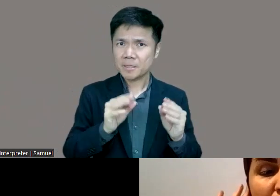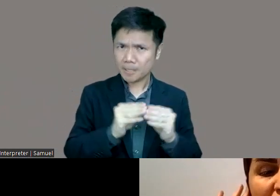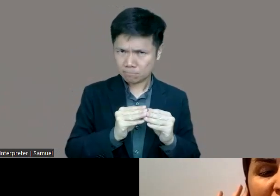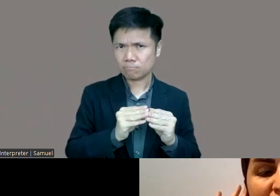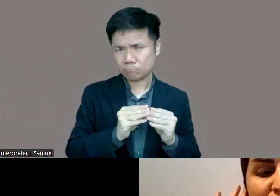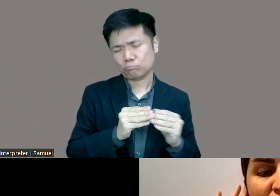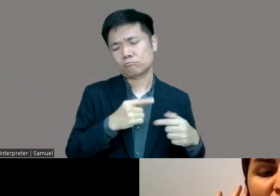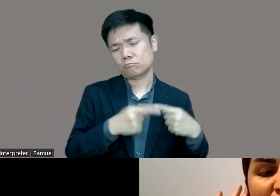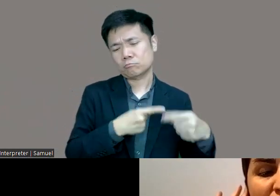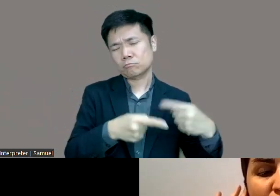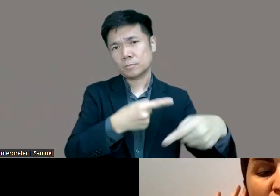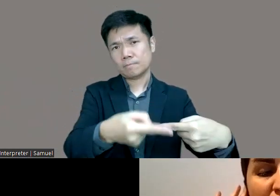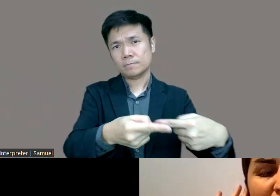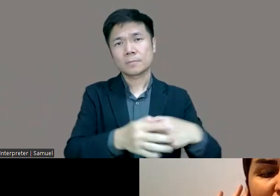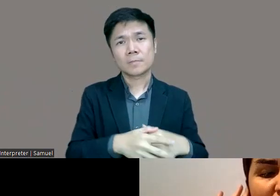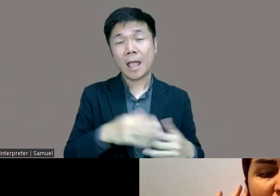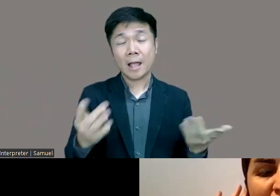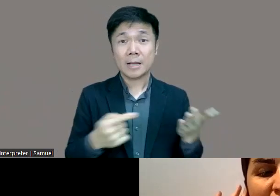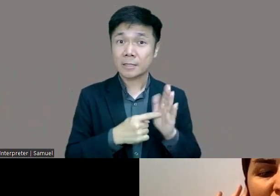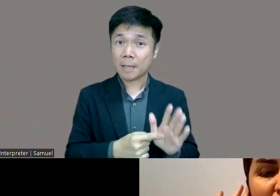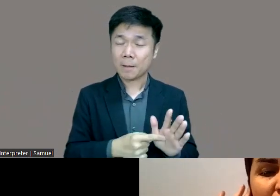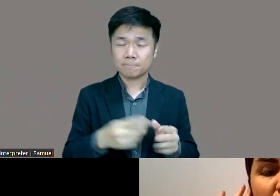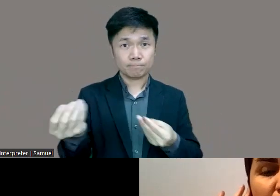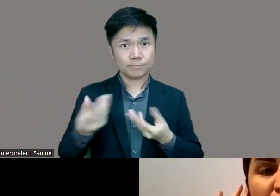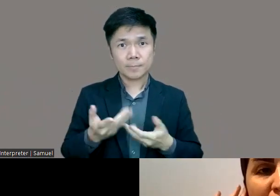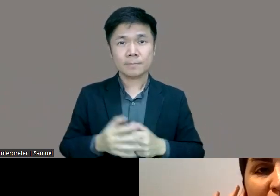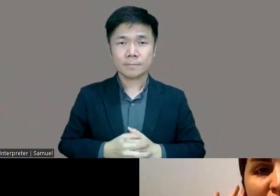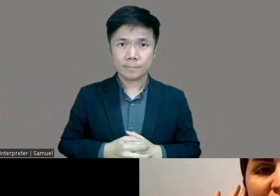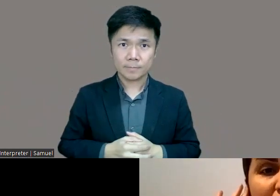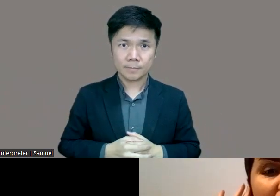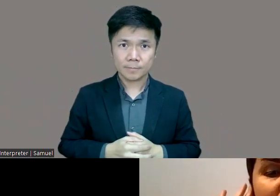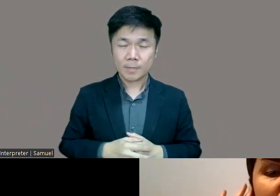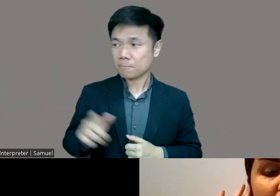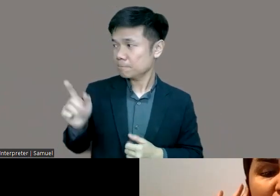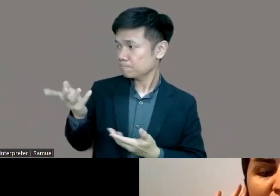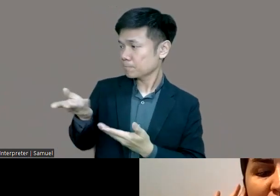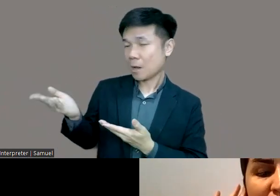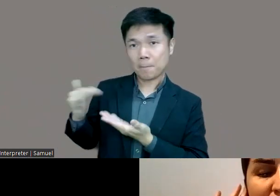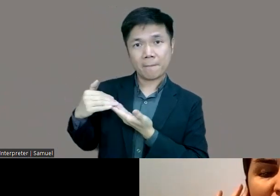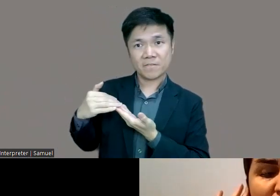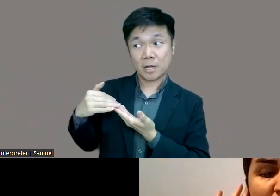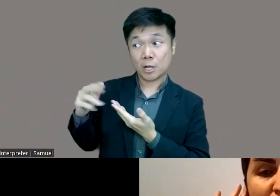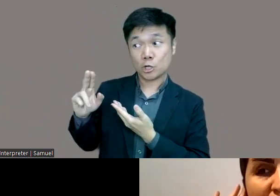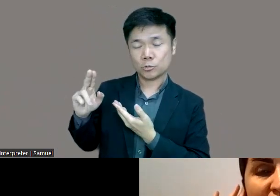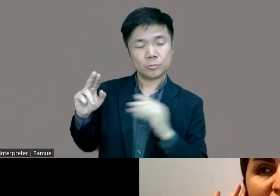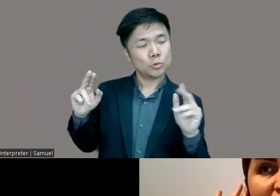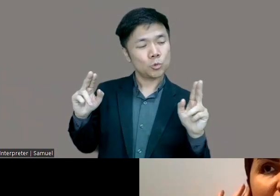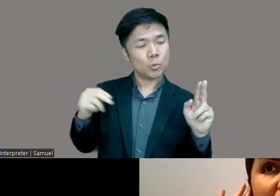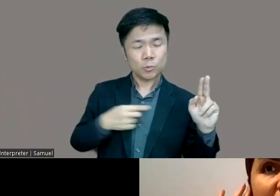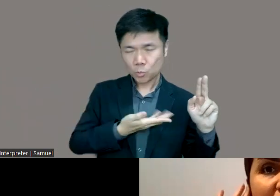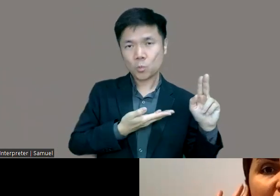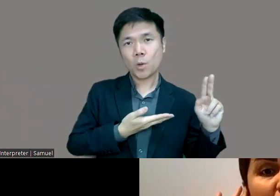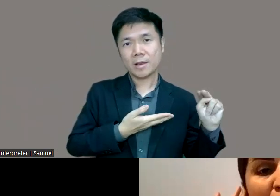devrait se tenir tout le temps pour que ces problèmes, lorsque vous